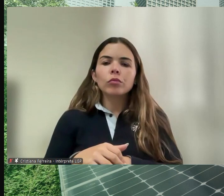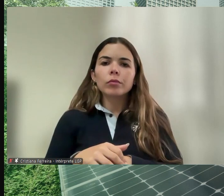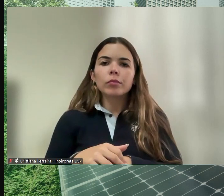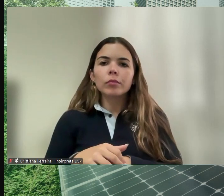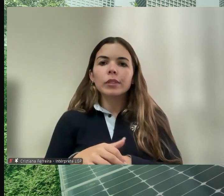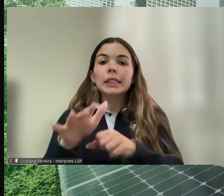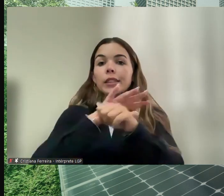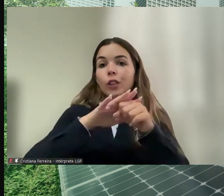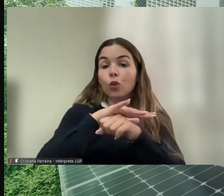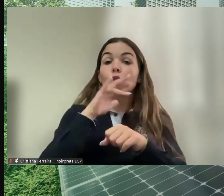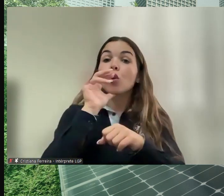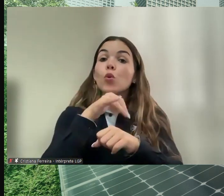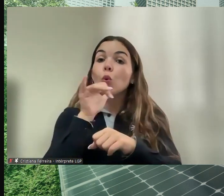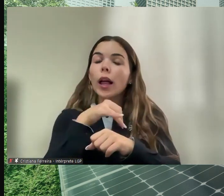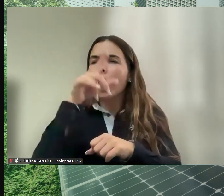Algarve,